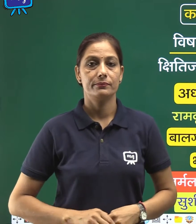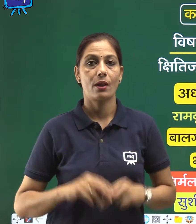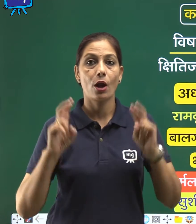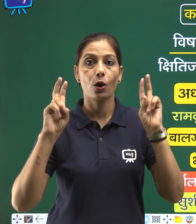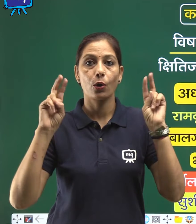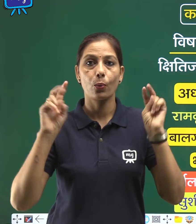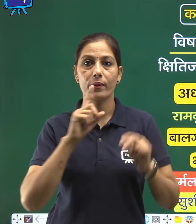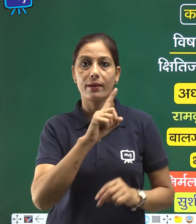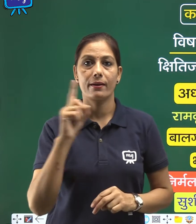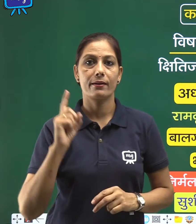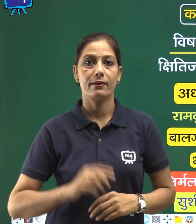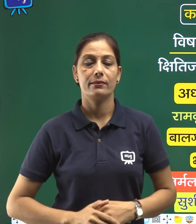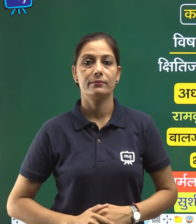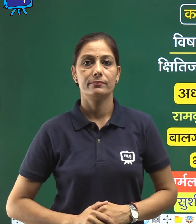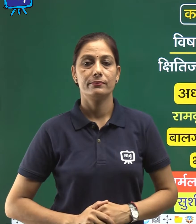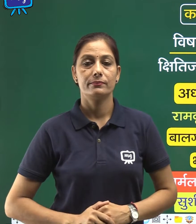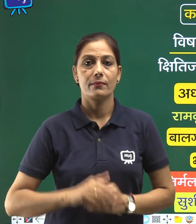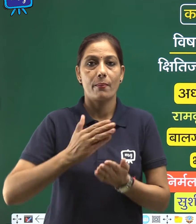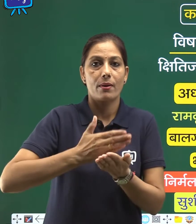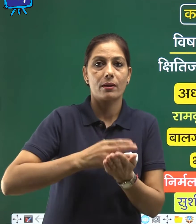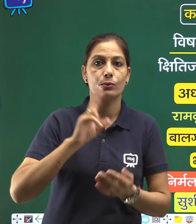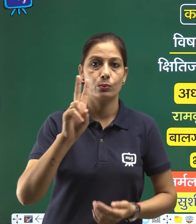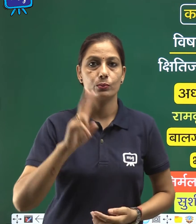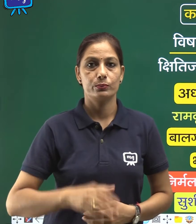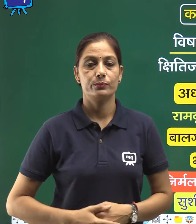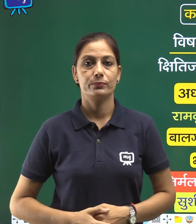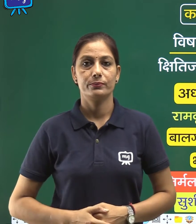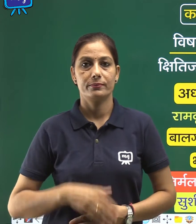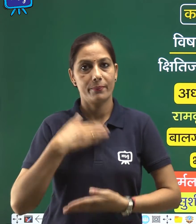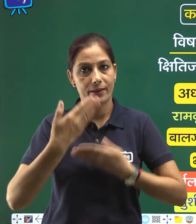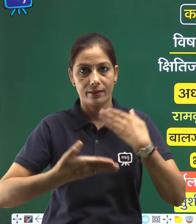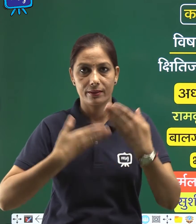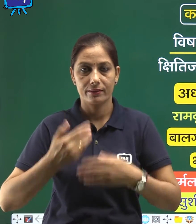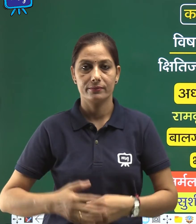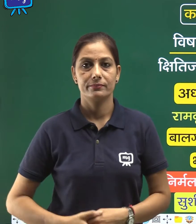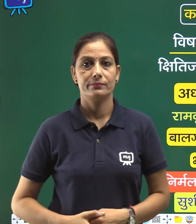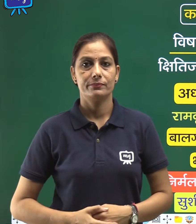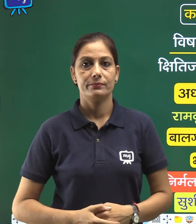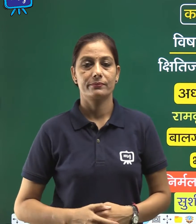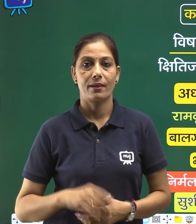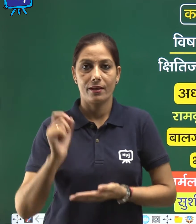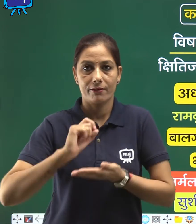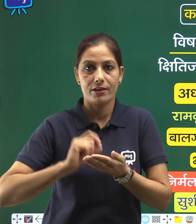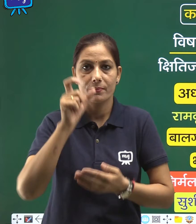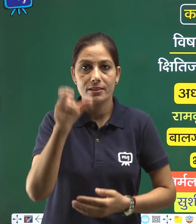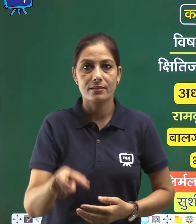अध्याय 11 का भाग 2 पढ़ेंगे। लेखक